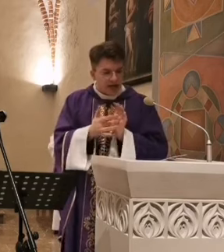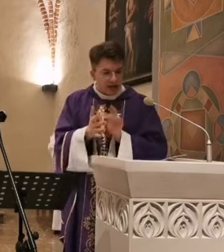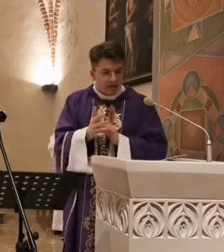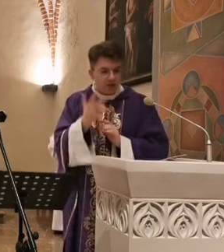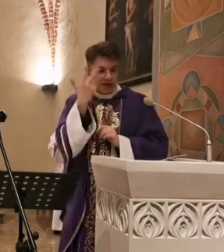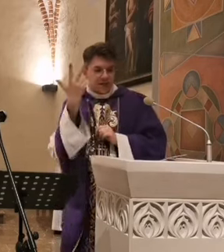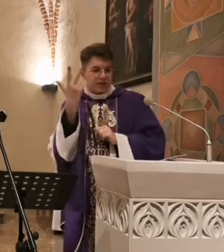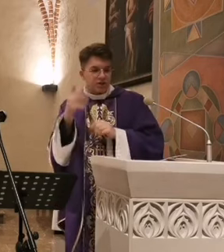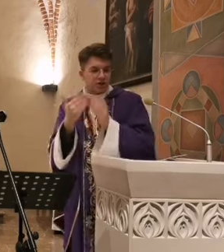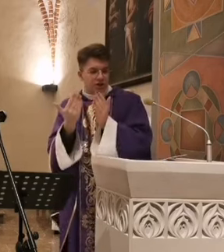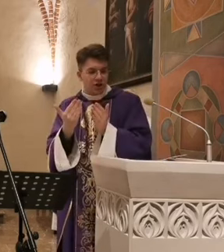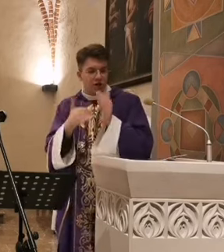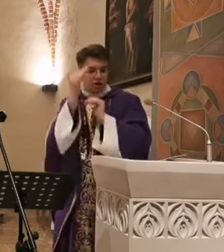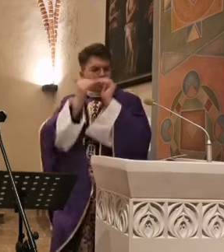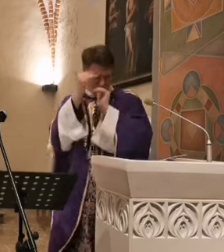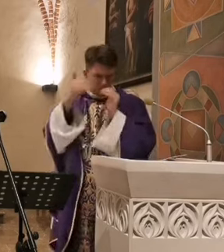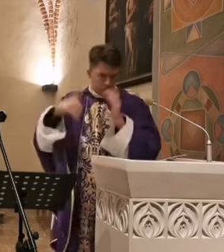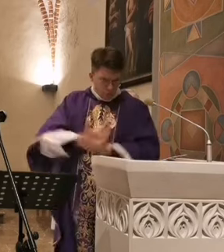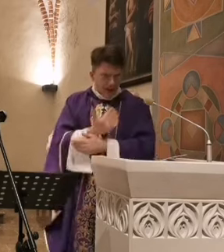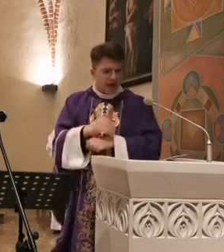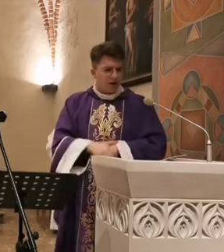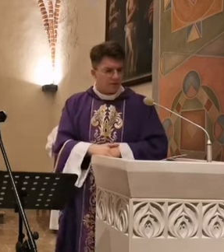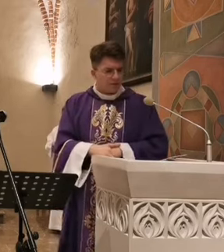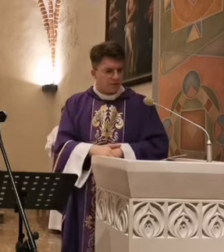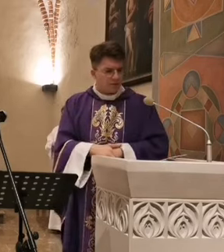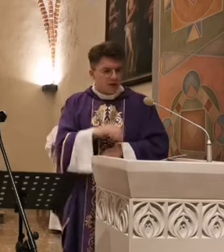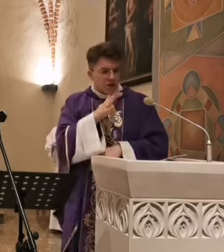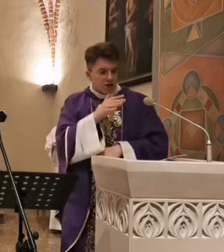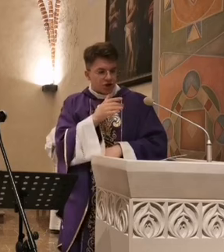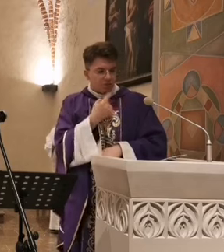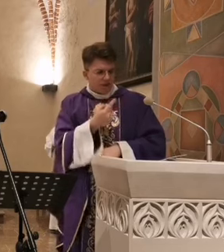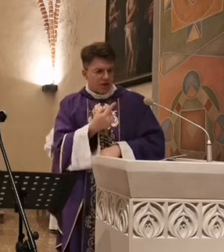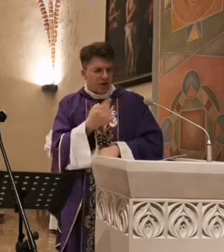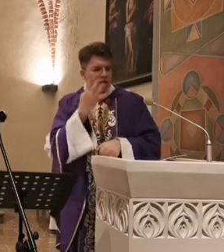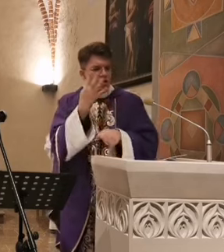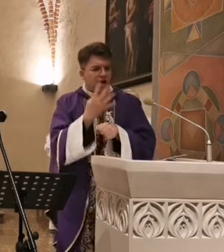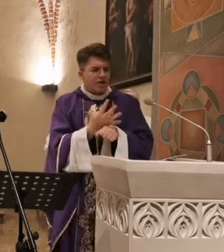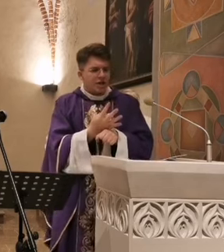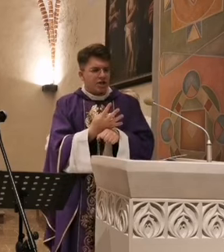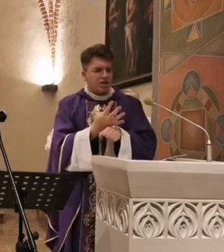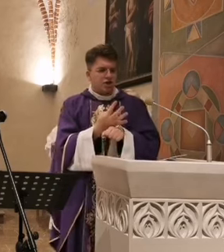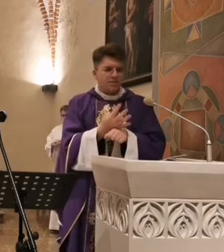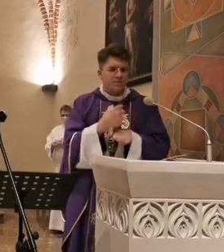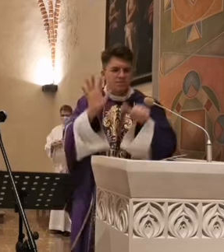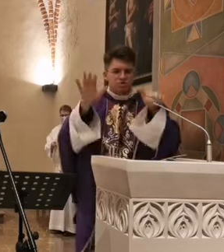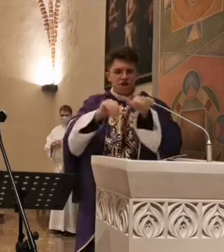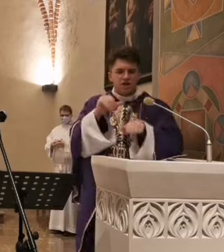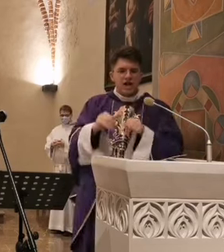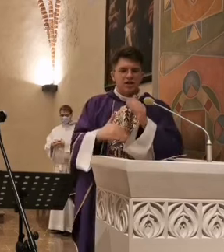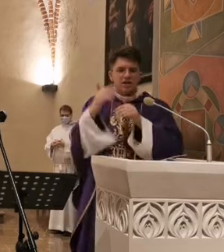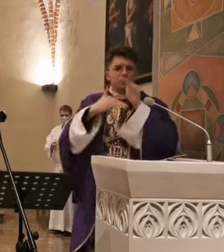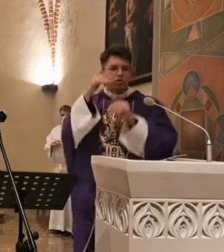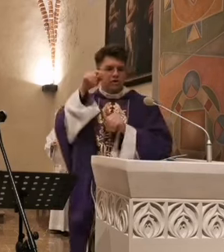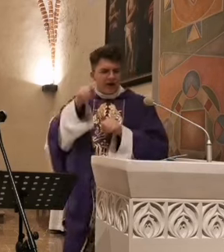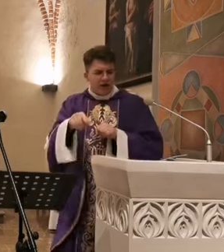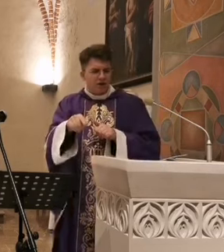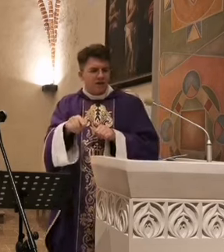A ja, Jezus, za 3 dni zbuduję na nowo. Żydzi powiedzieli, 46